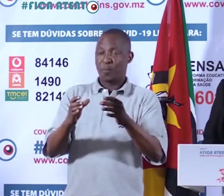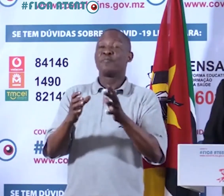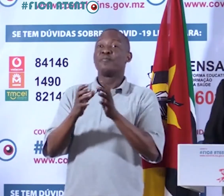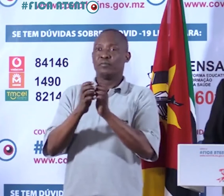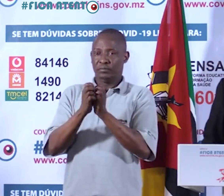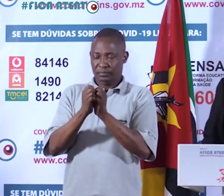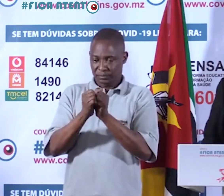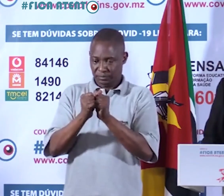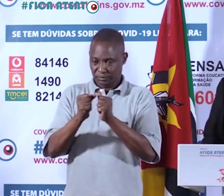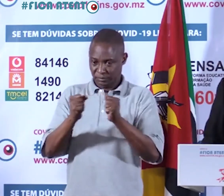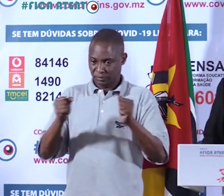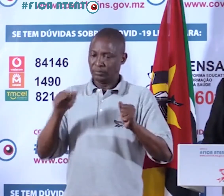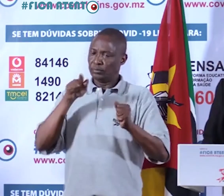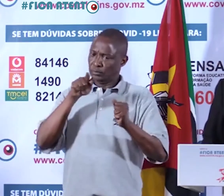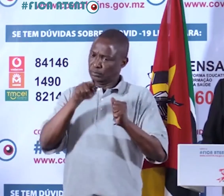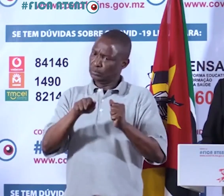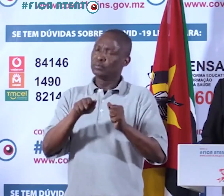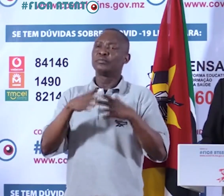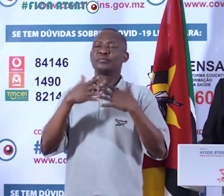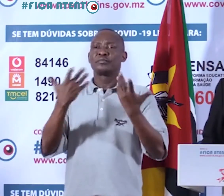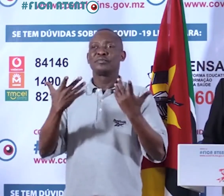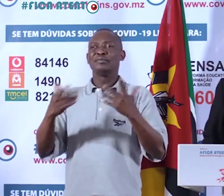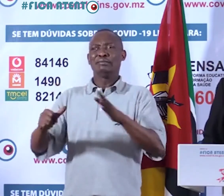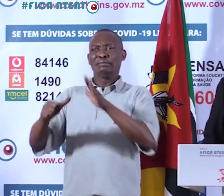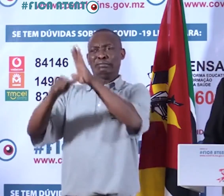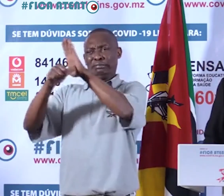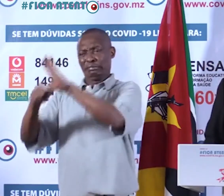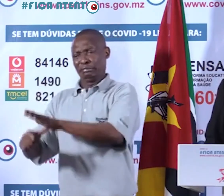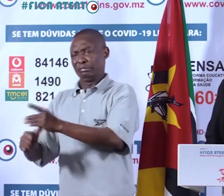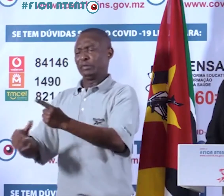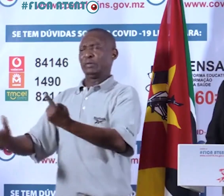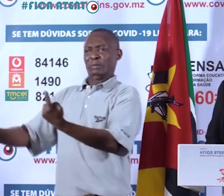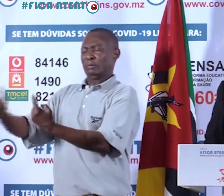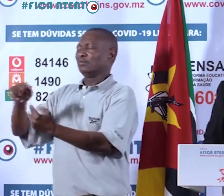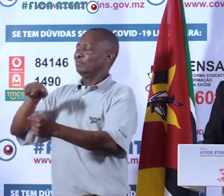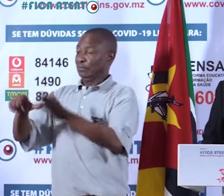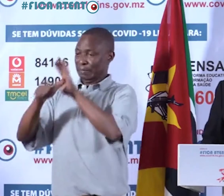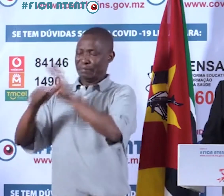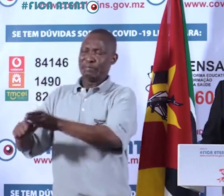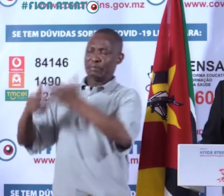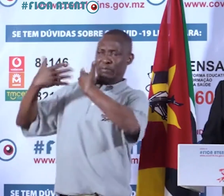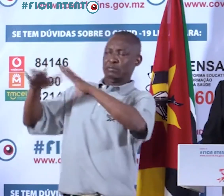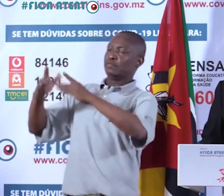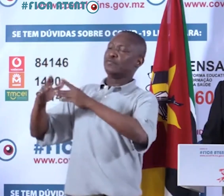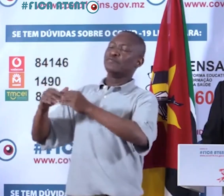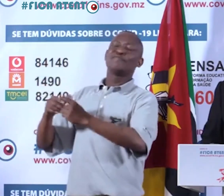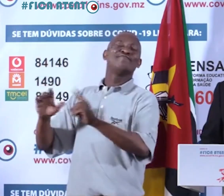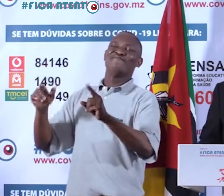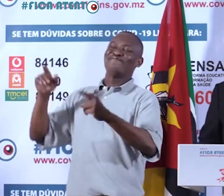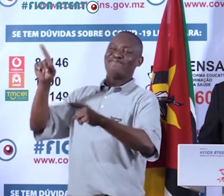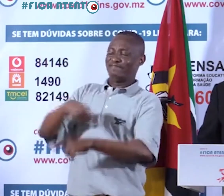lutadores acérrimos também contra o estigma e a discriminação. Portanto, para